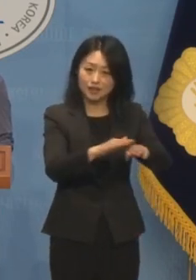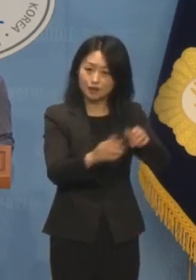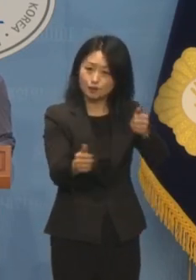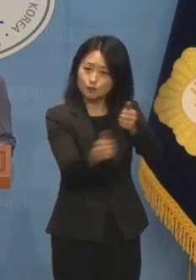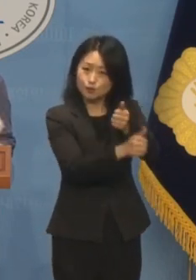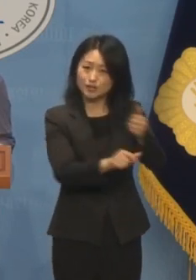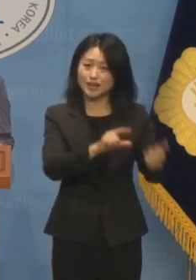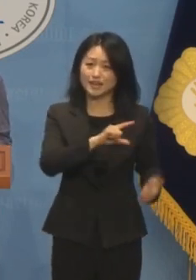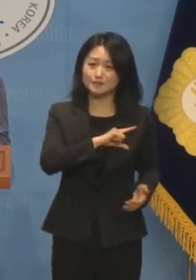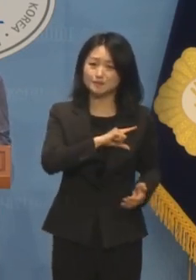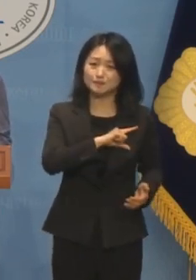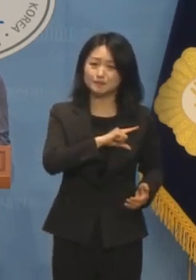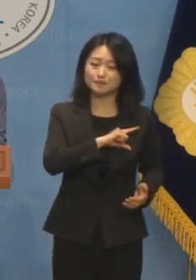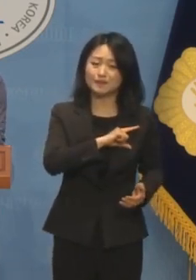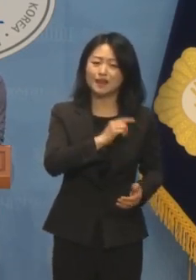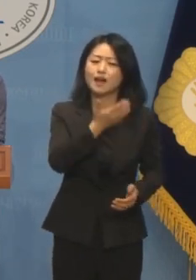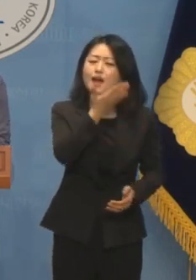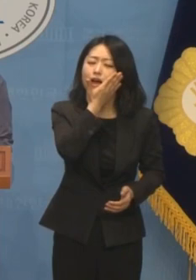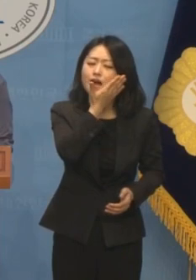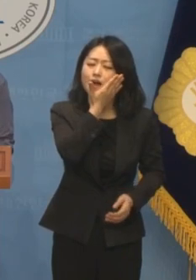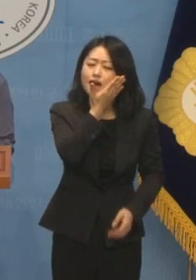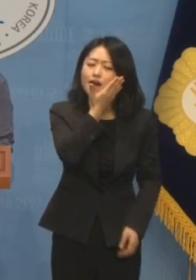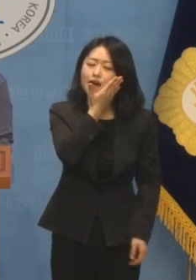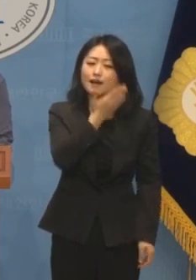비상대책위원회라는 이름이 아깝습니다.